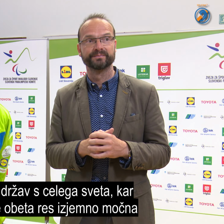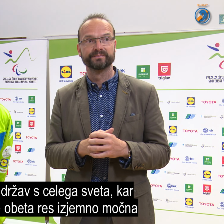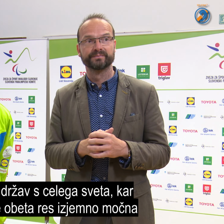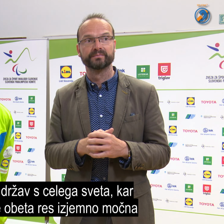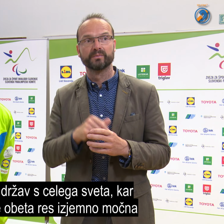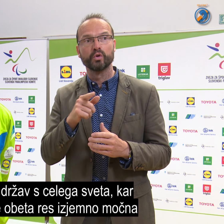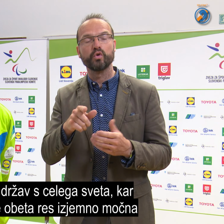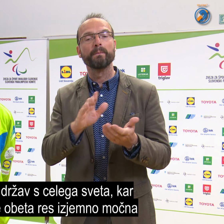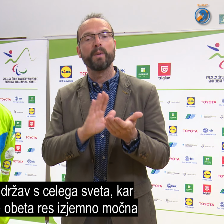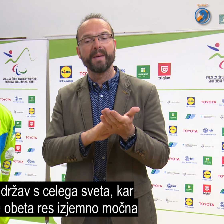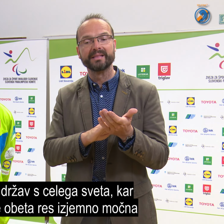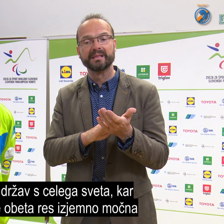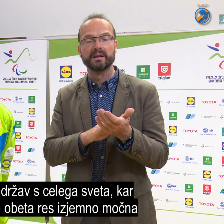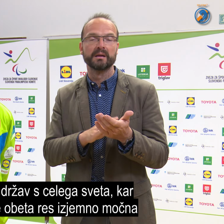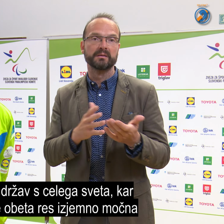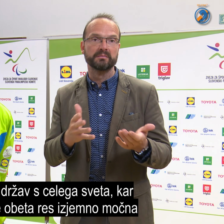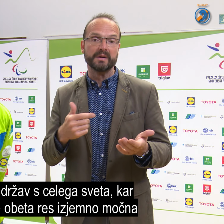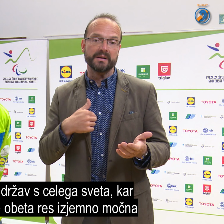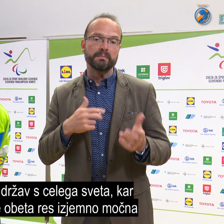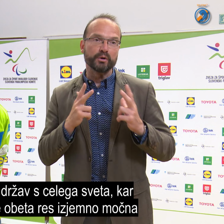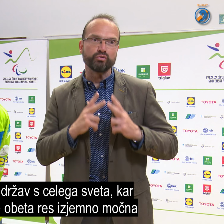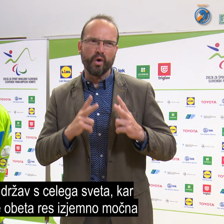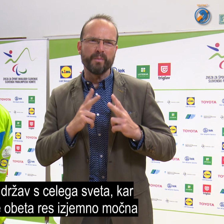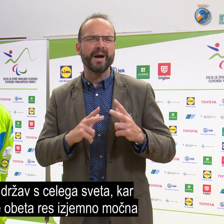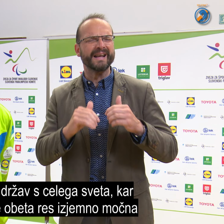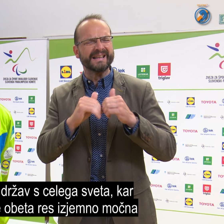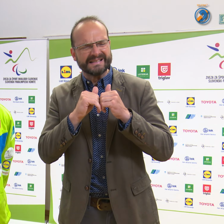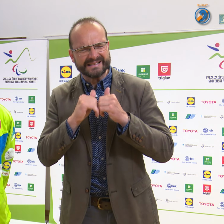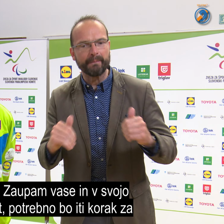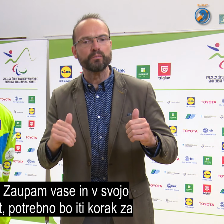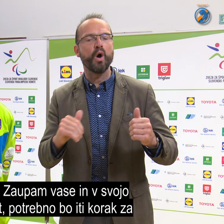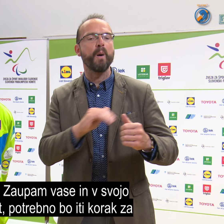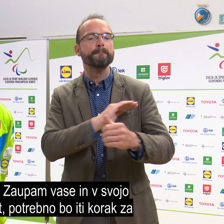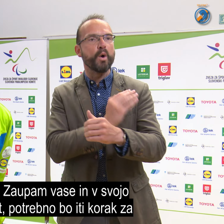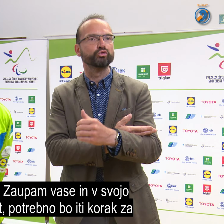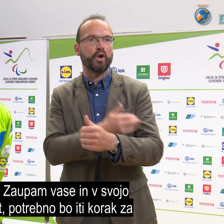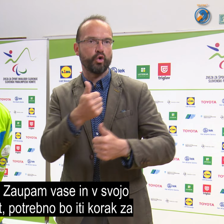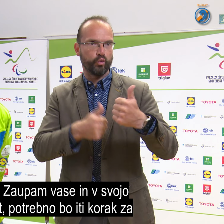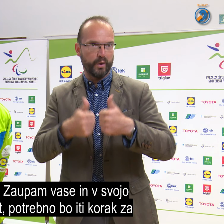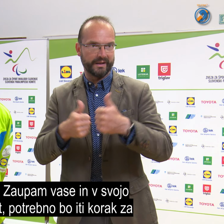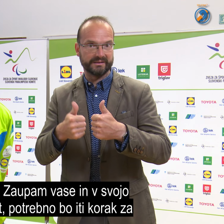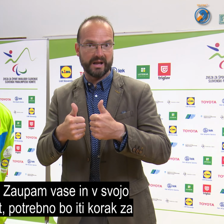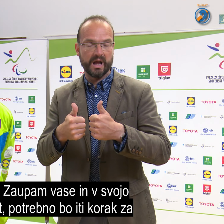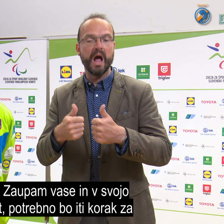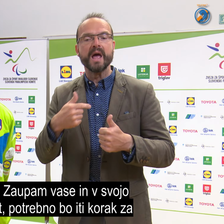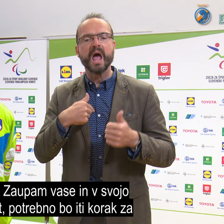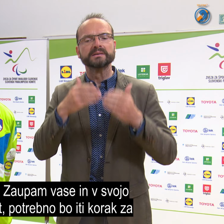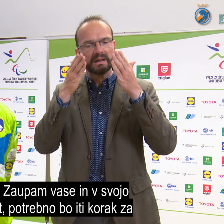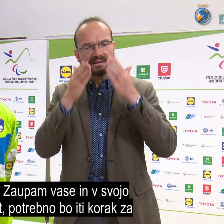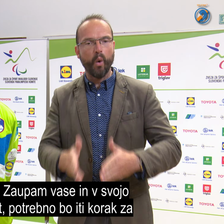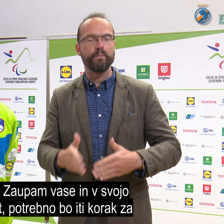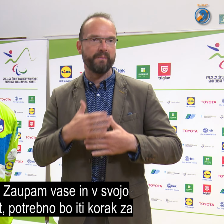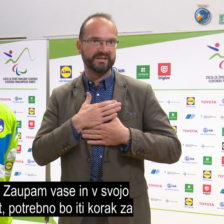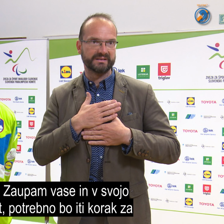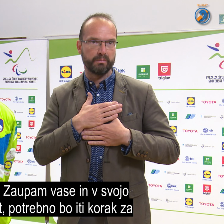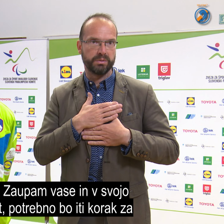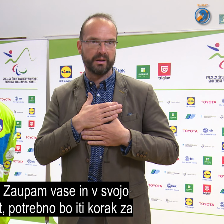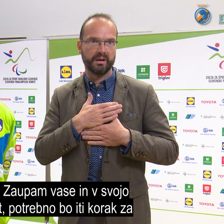kar pomeni, da se obeta zares izjemno močna konkurenca. Jaz zaupam vase in